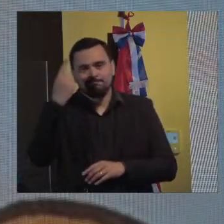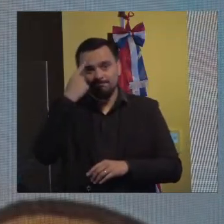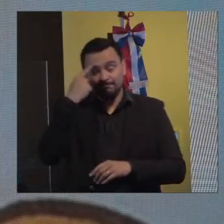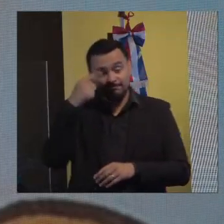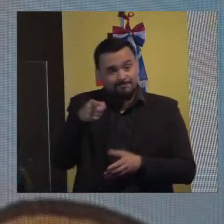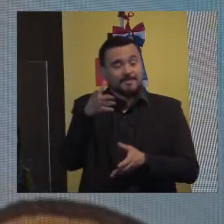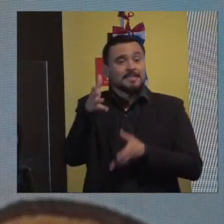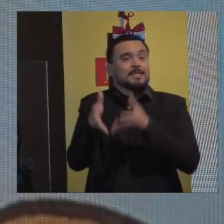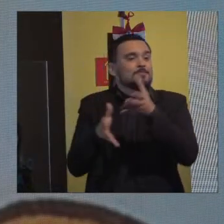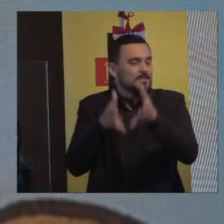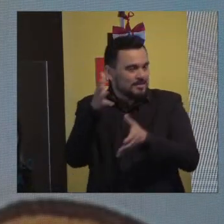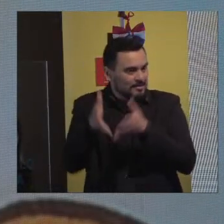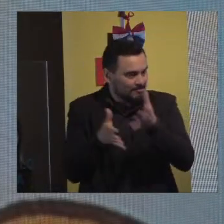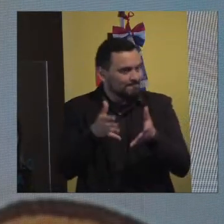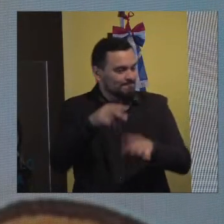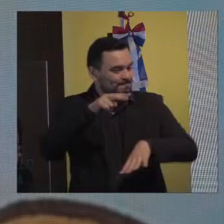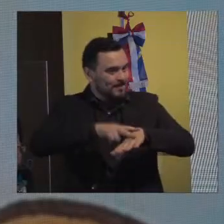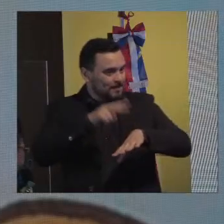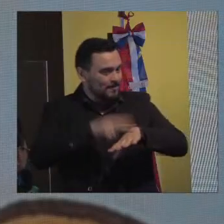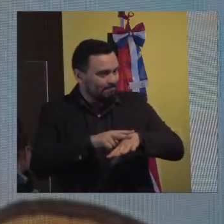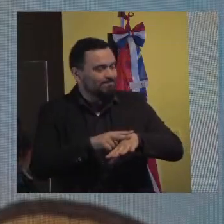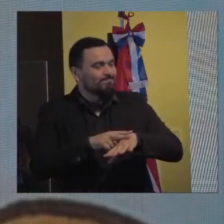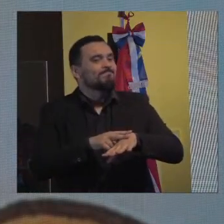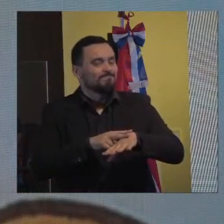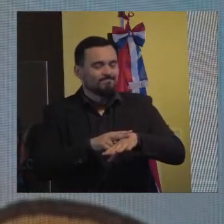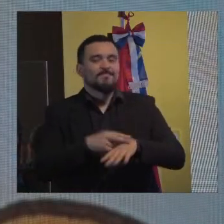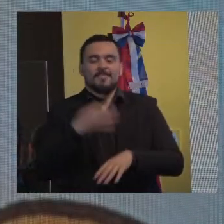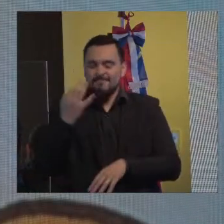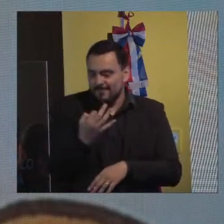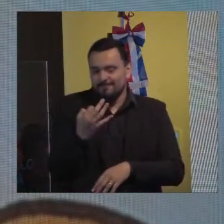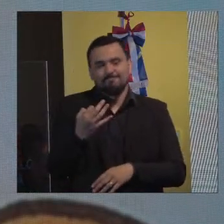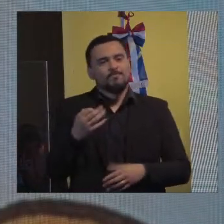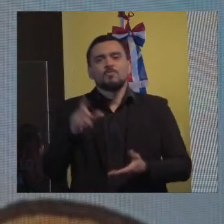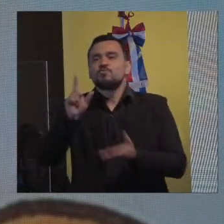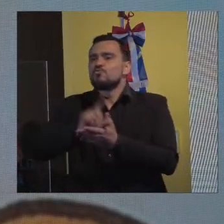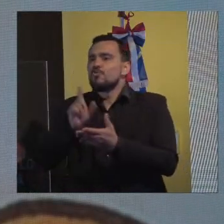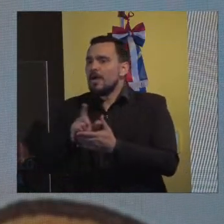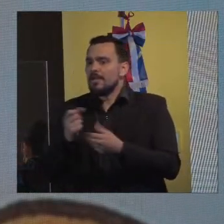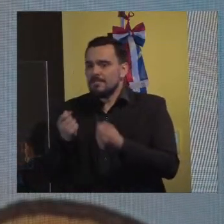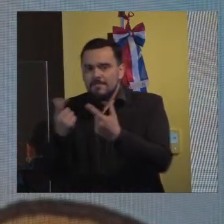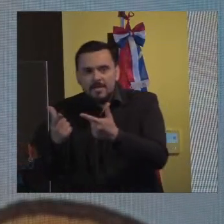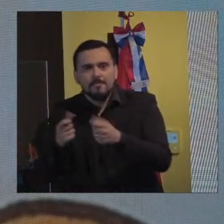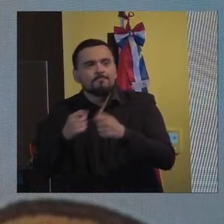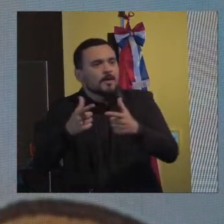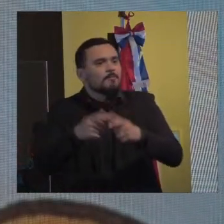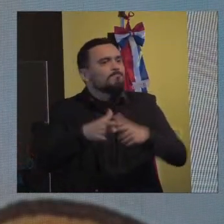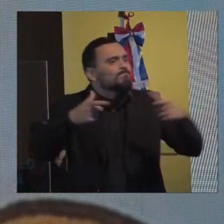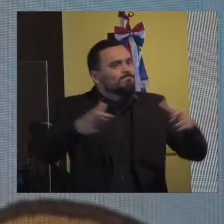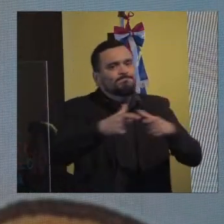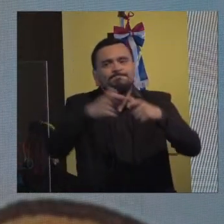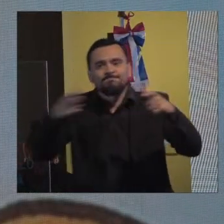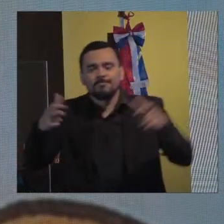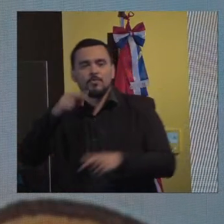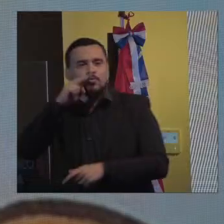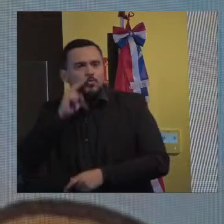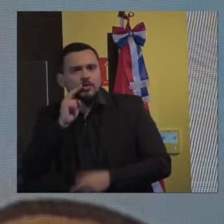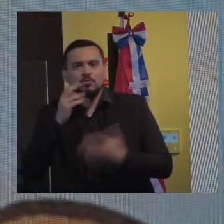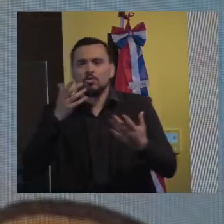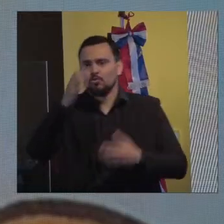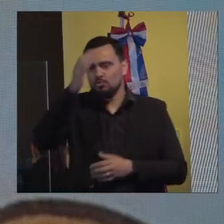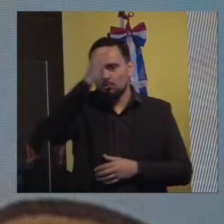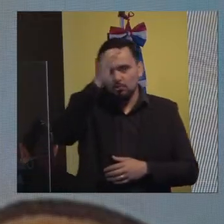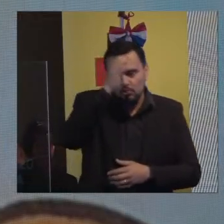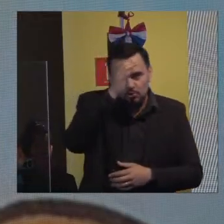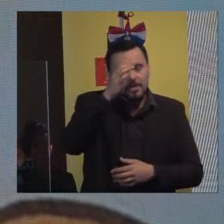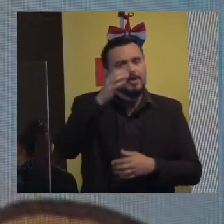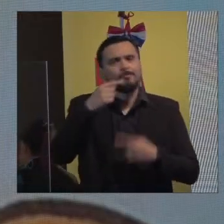lengua de señas paraguaya merece espacios cada vez más amplios en la educación, en la cultura y en la